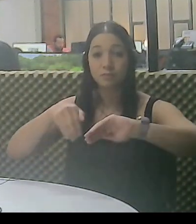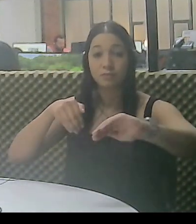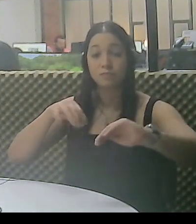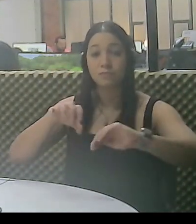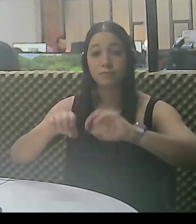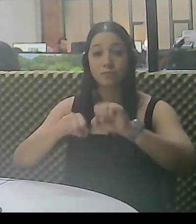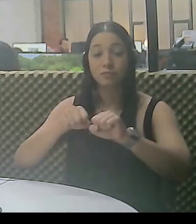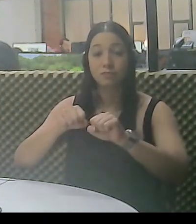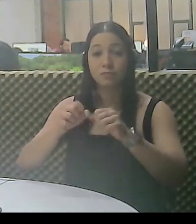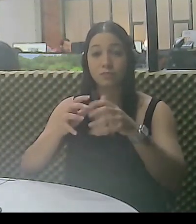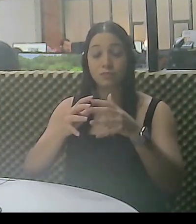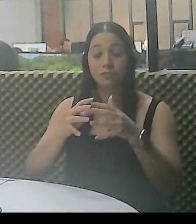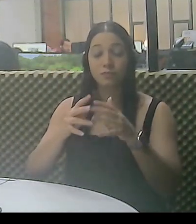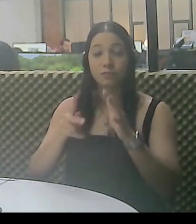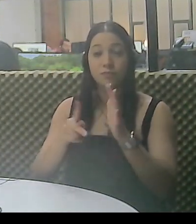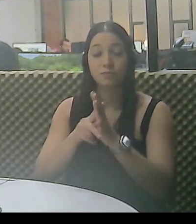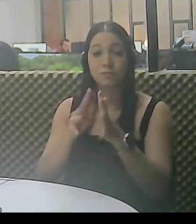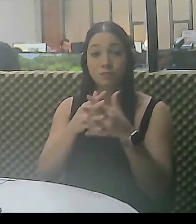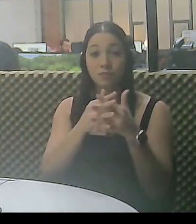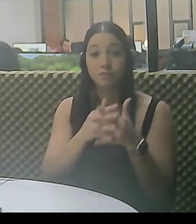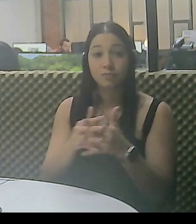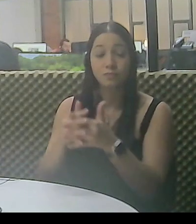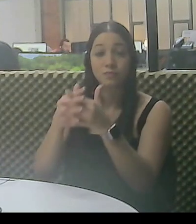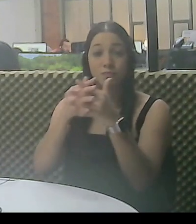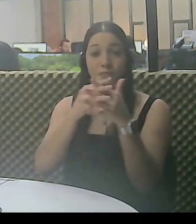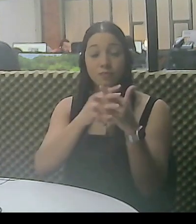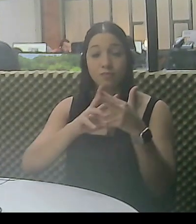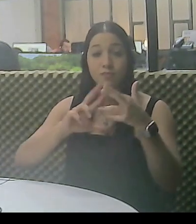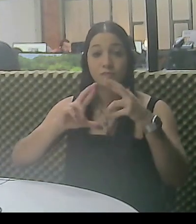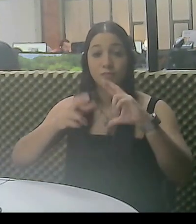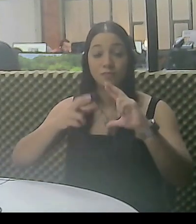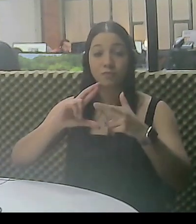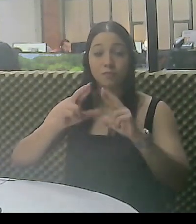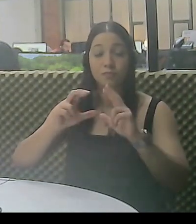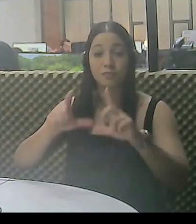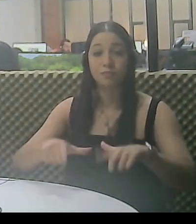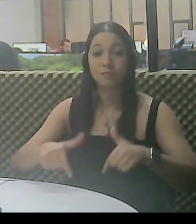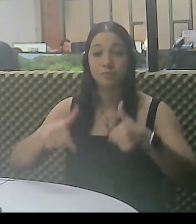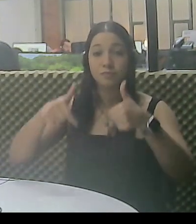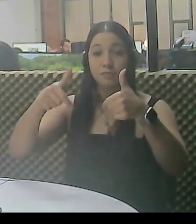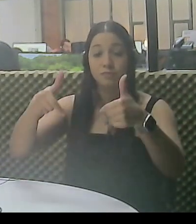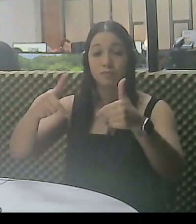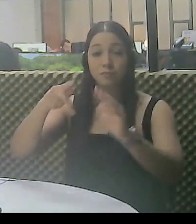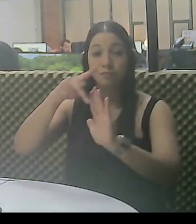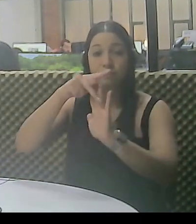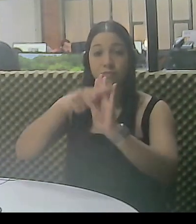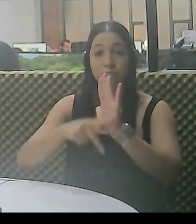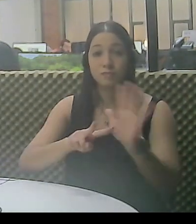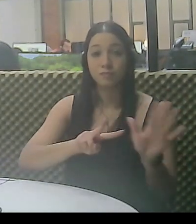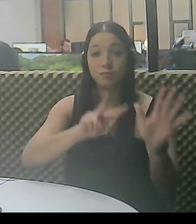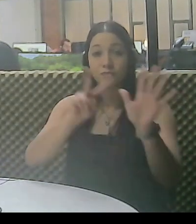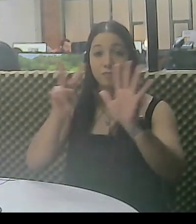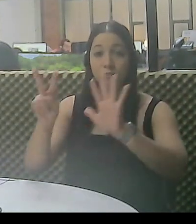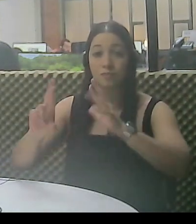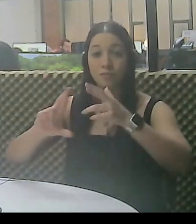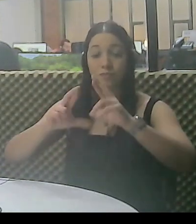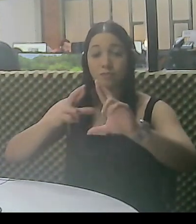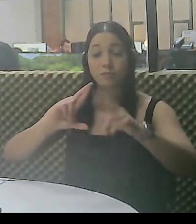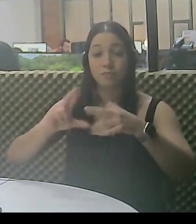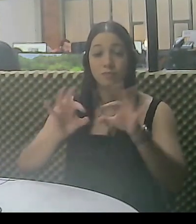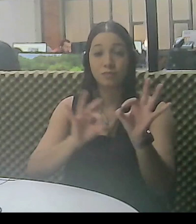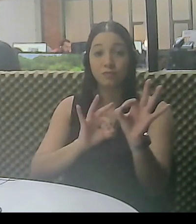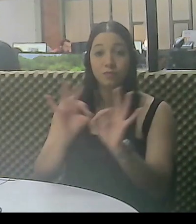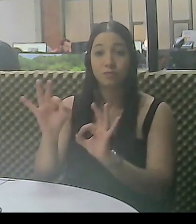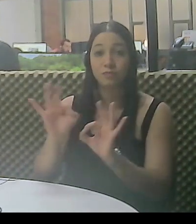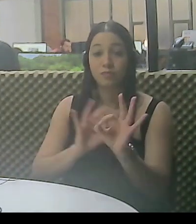cidade pelo eco-caminhão da coleta seletiva. A ação faz parte da programação da Semana da Reciclagem e foi